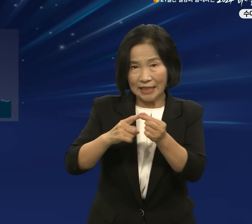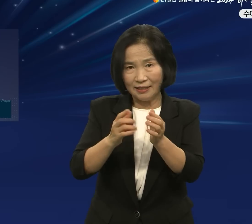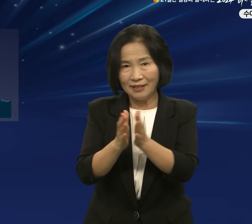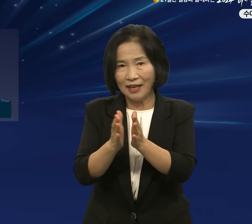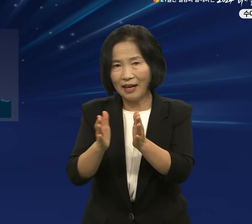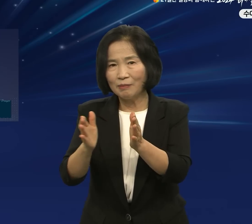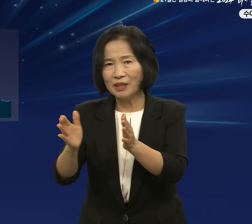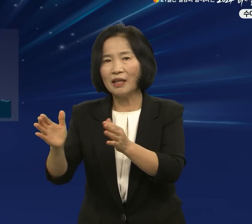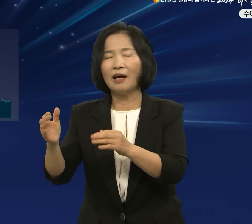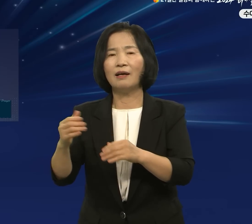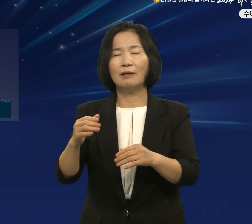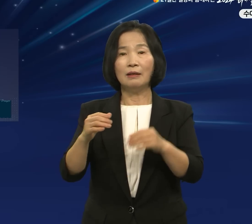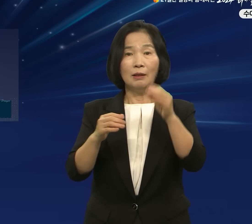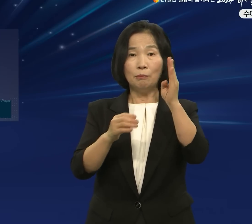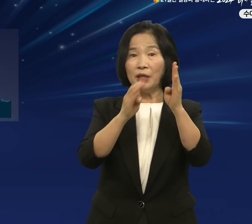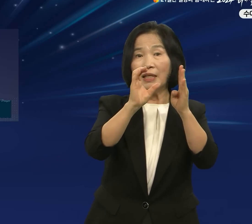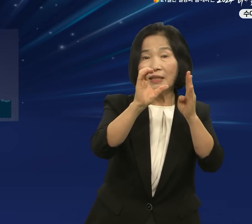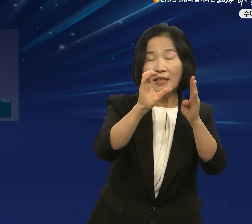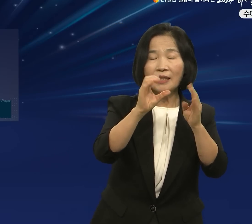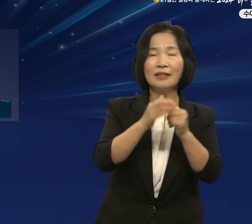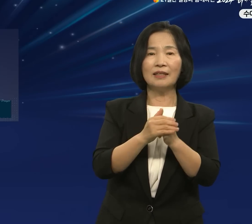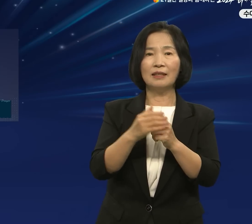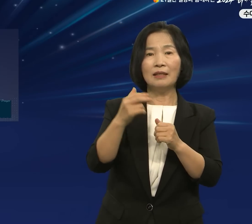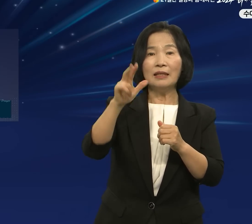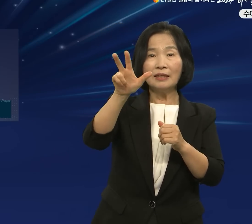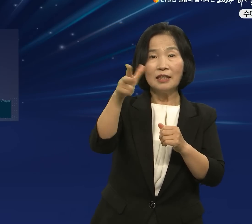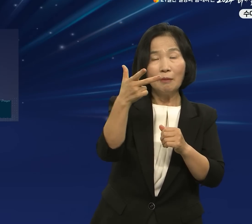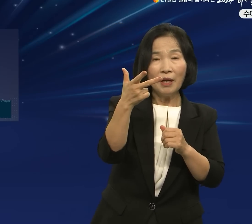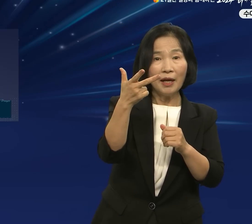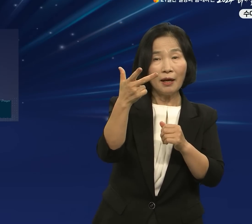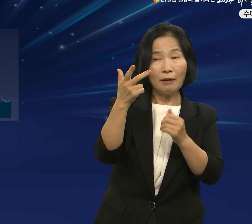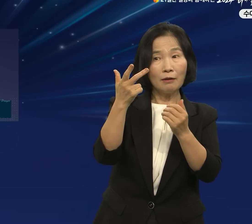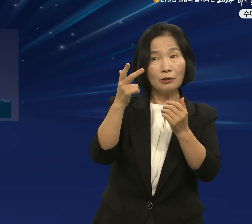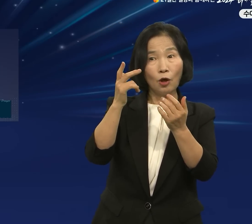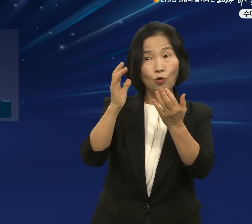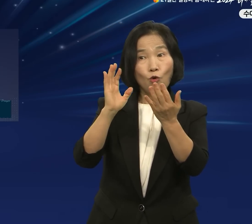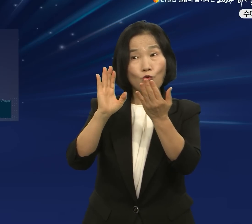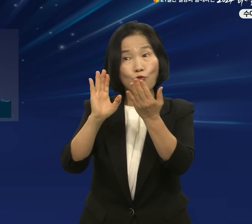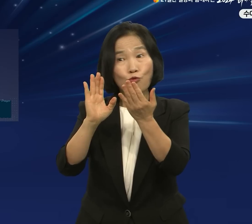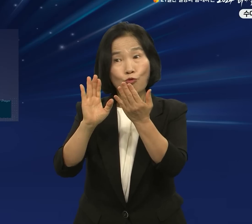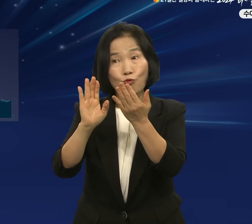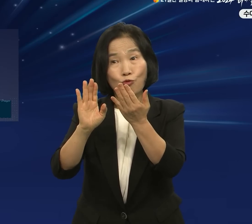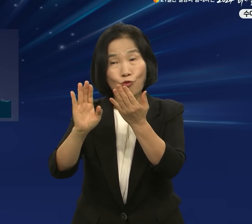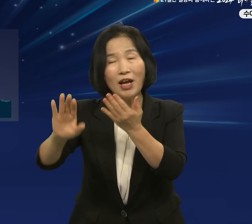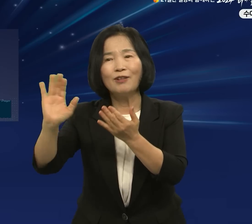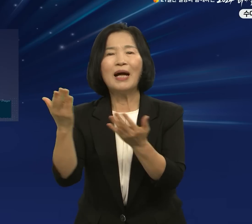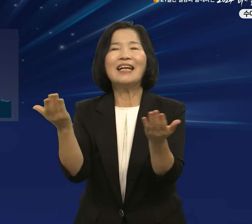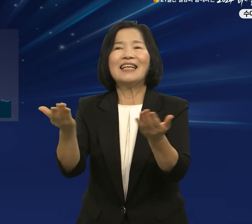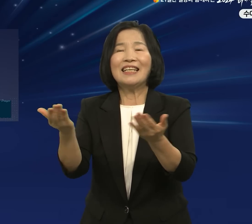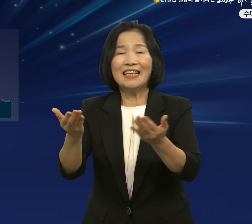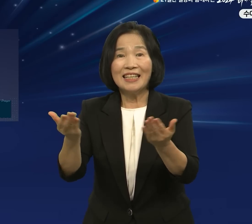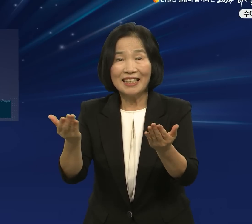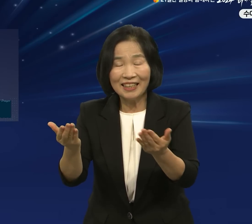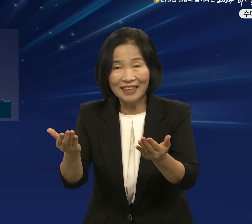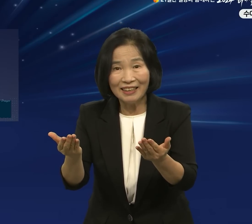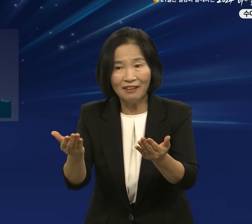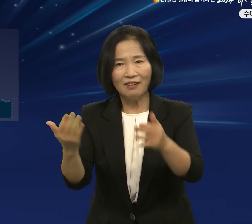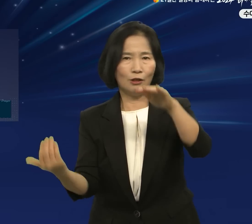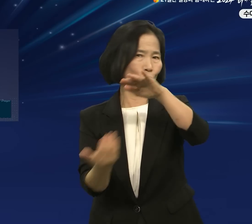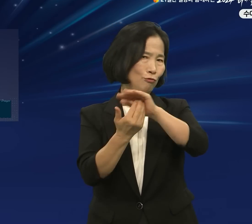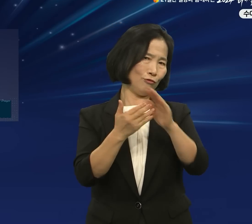주전 740년 전 이사야 선지자의 예언과 계시가 740년 후에 인용되고